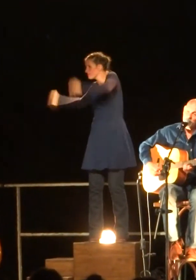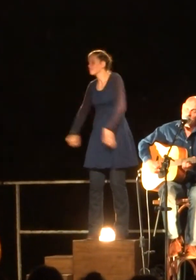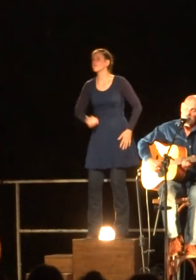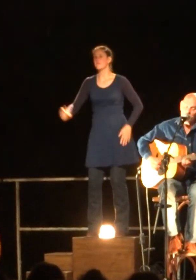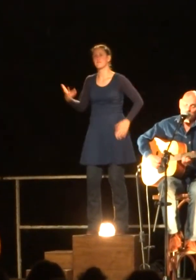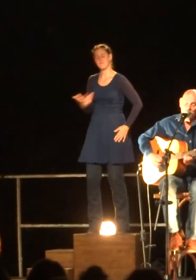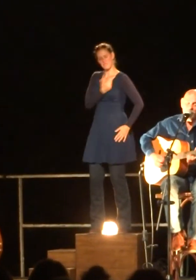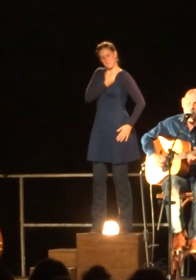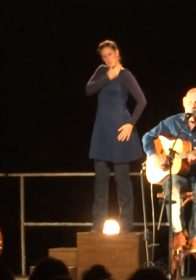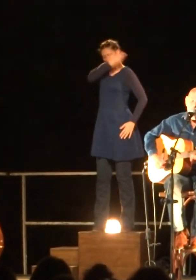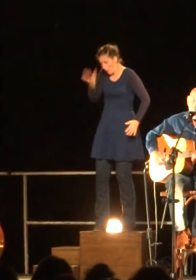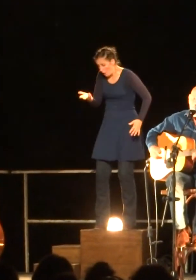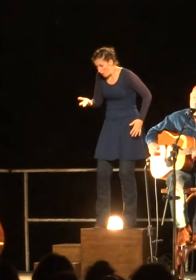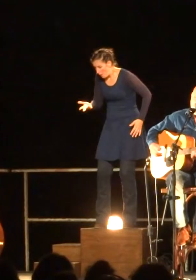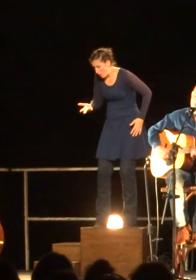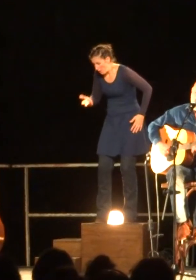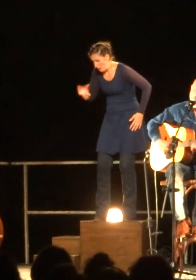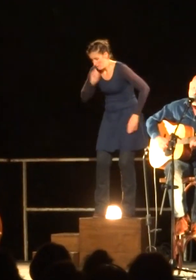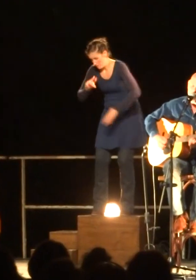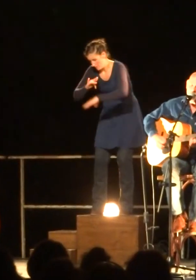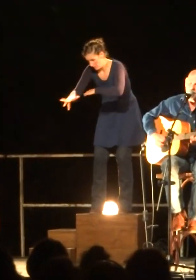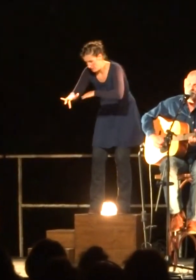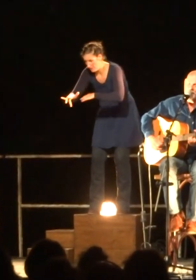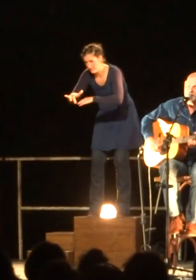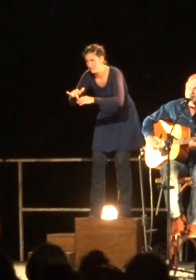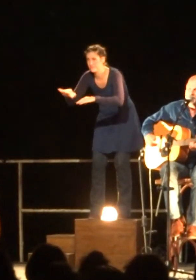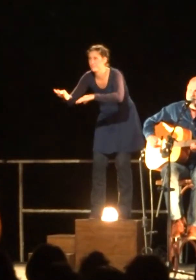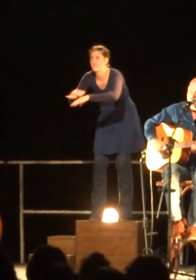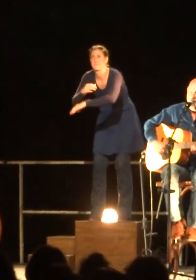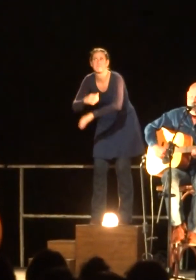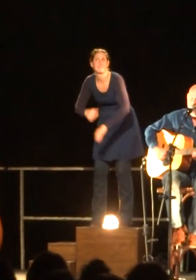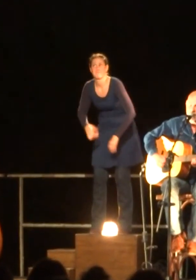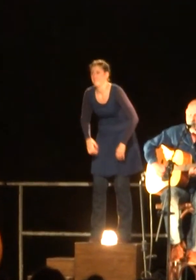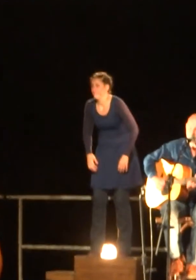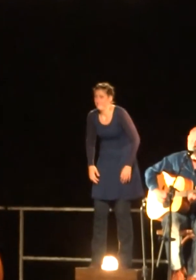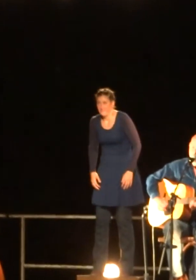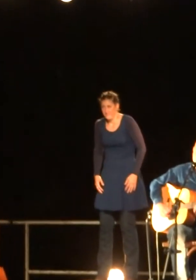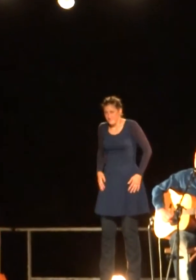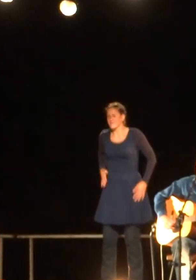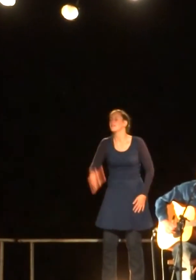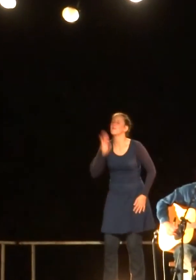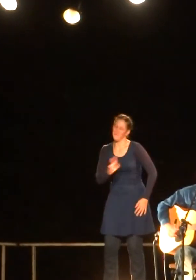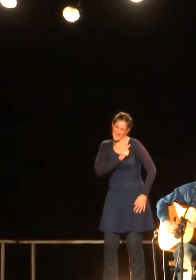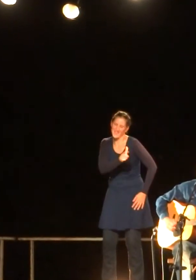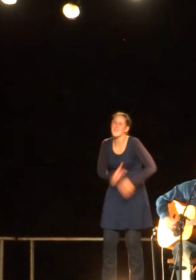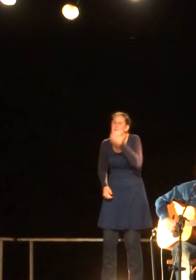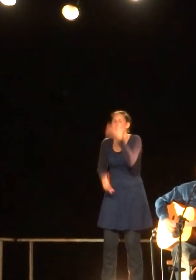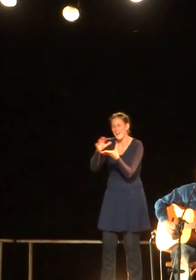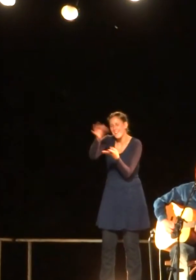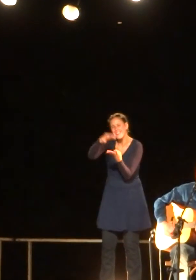Vénus se fait vieille souvent, elle perd son latin devant la lèche